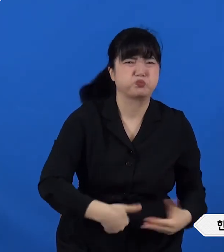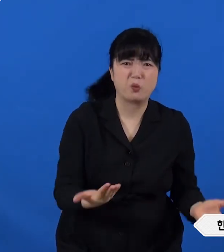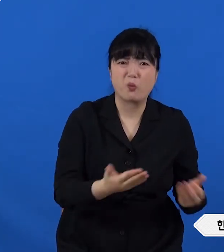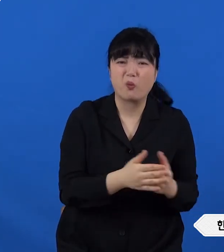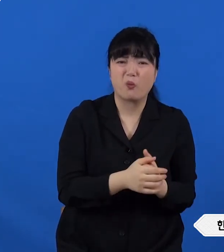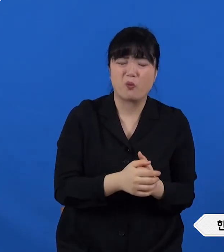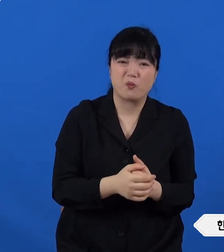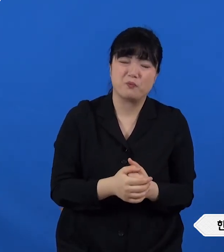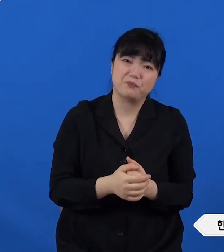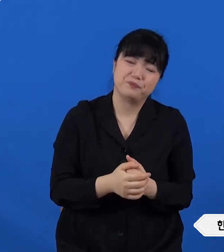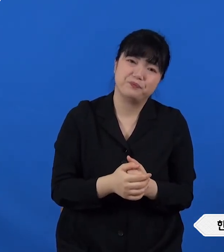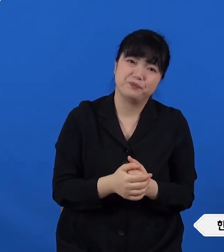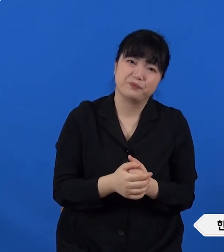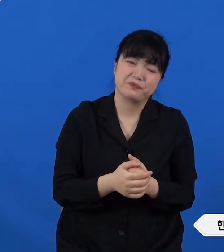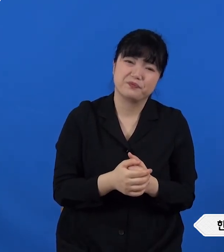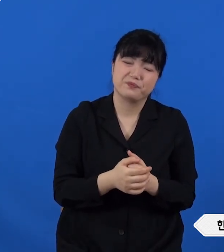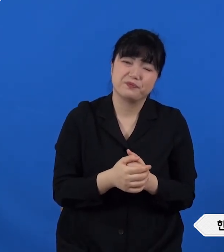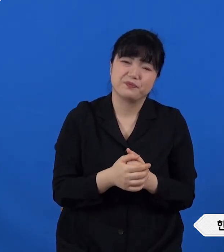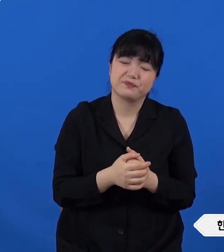필요가 없었던 것입니다.